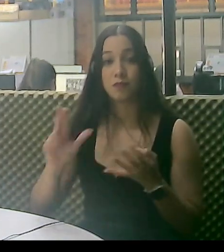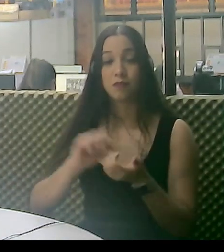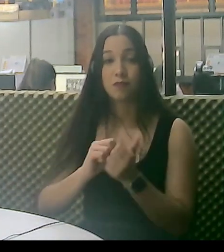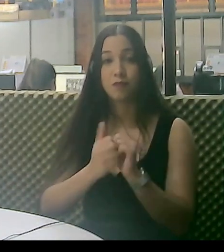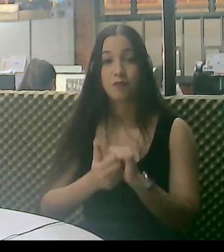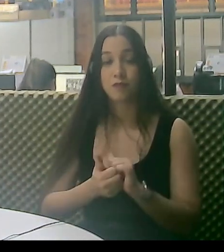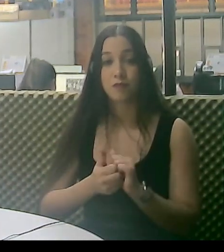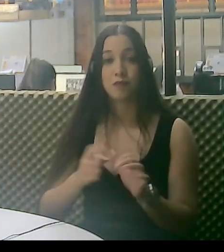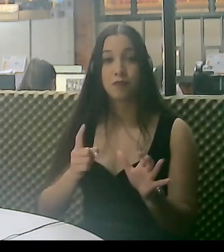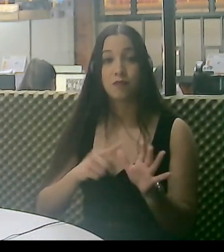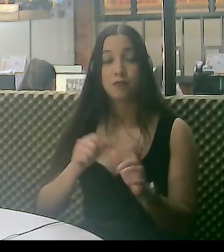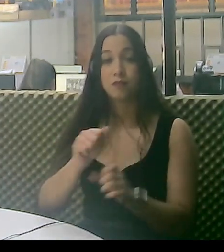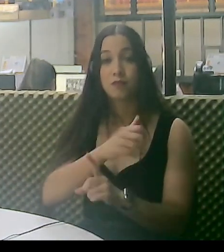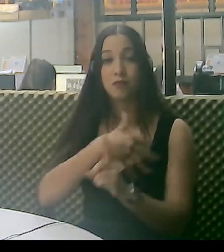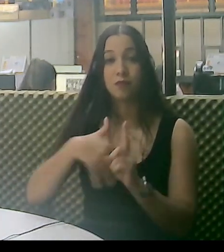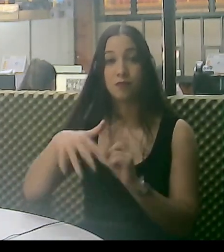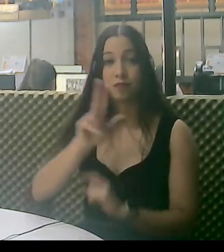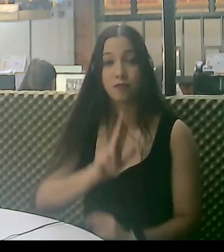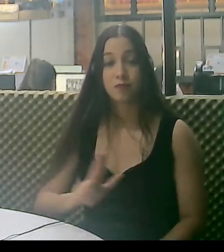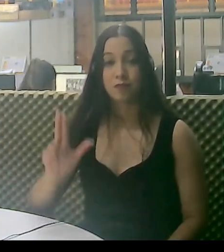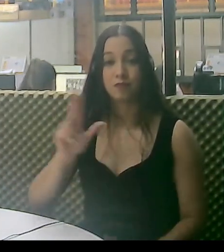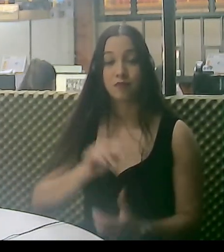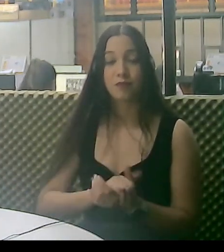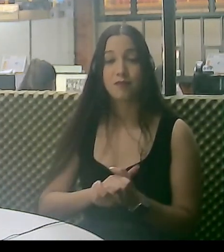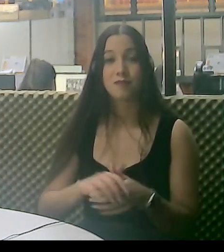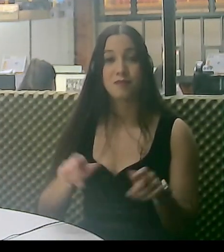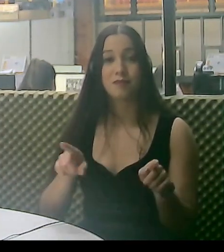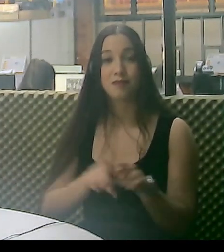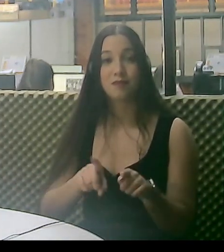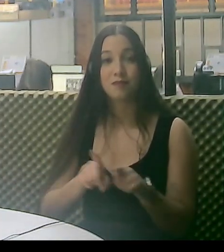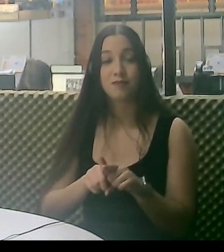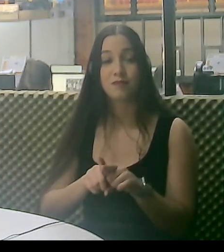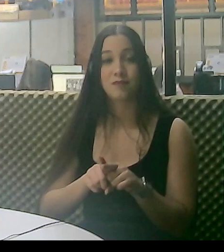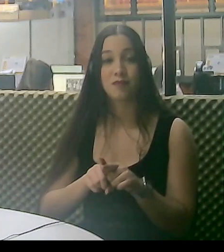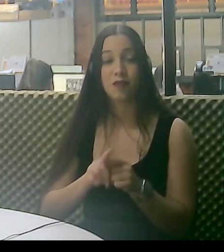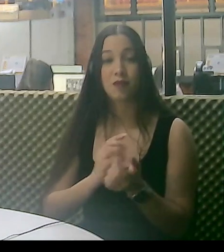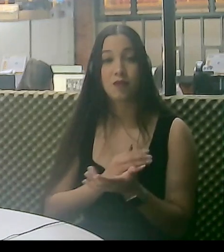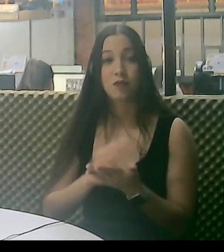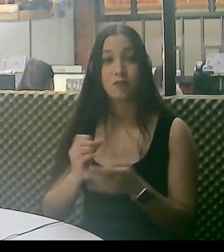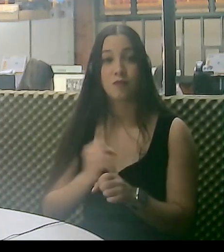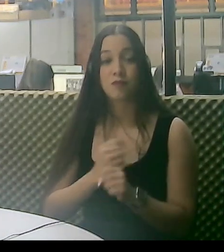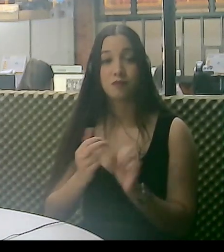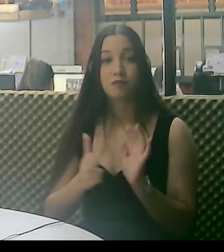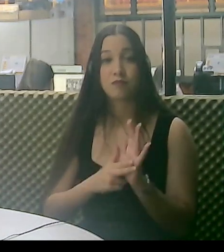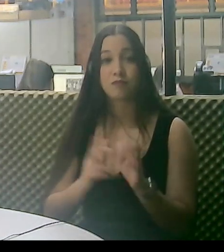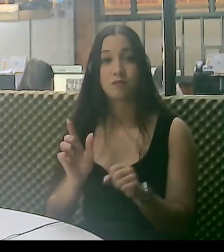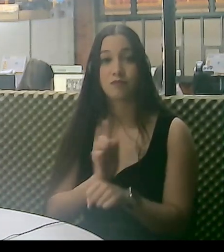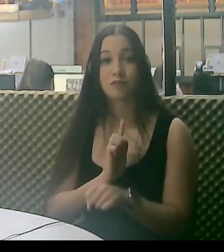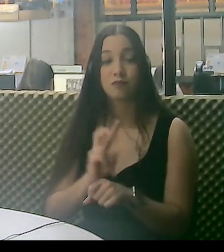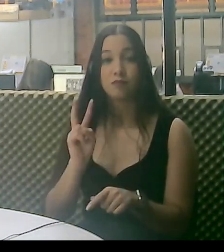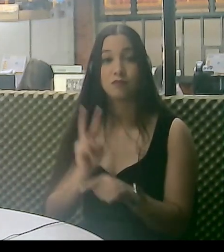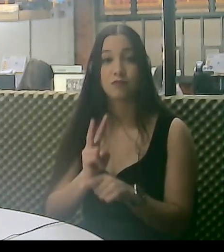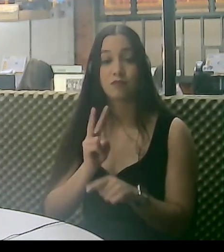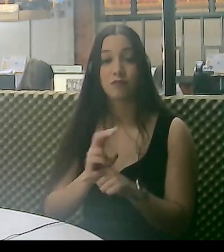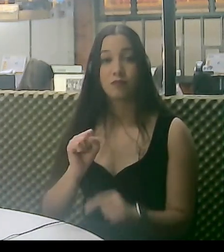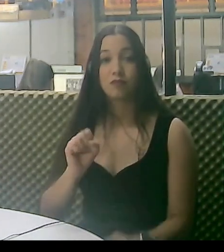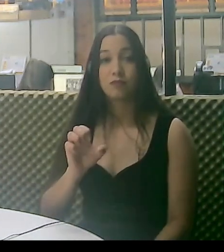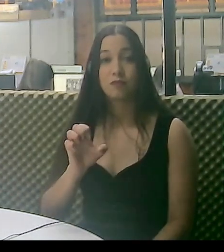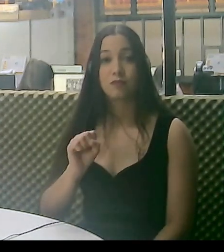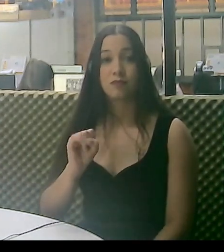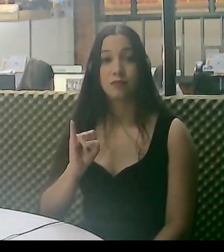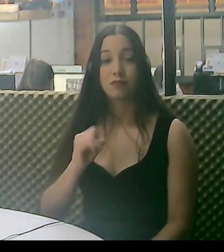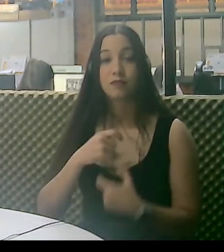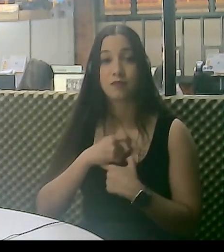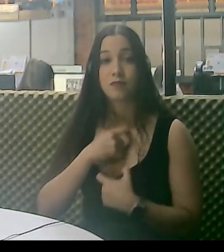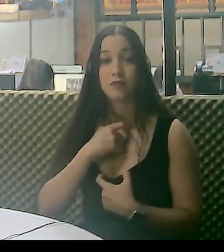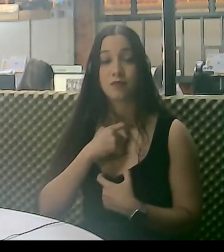e o Esporte Social Uberlândia. Além disso, a Fundação assumiu, no início do ano, a gestão do SESI Gravatás, que hoje concentra